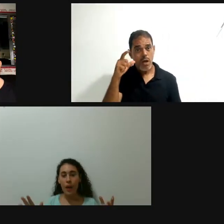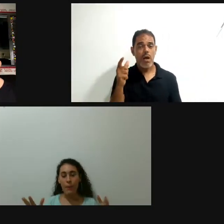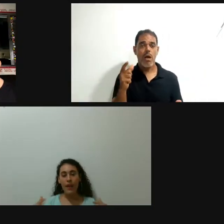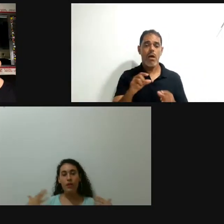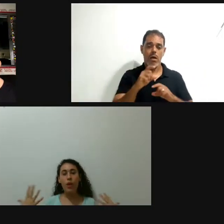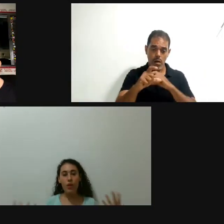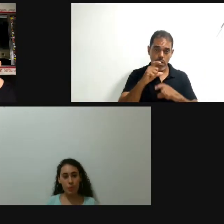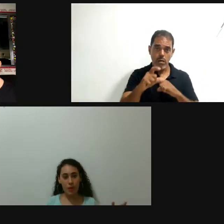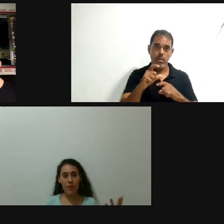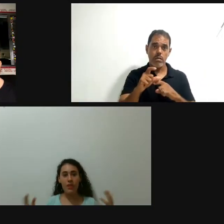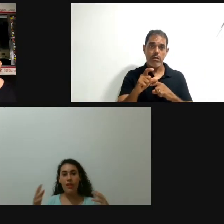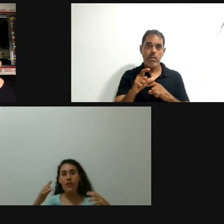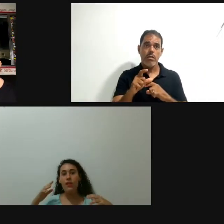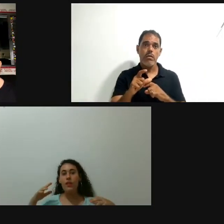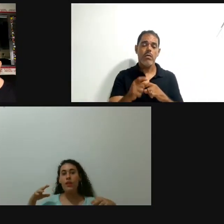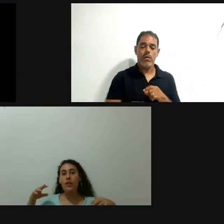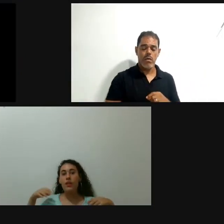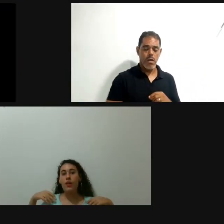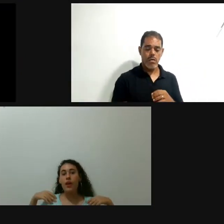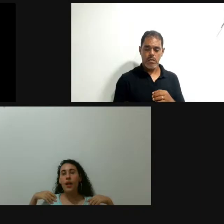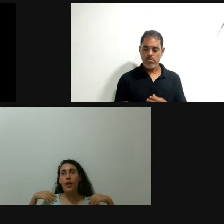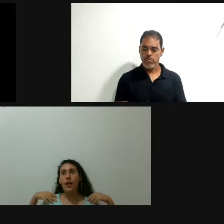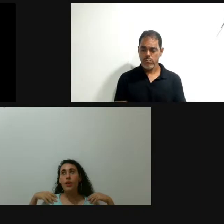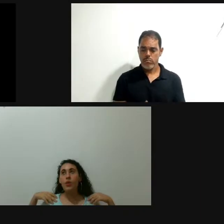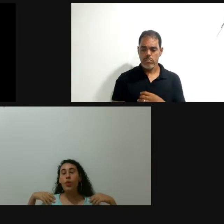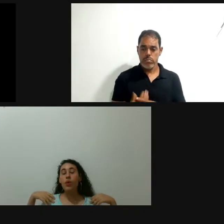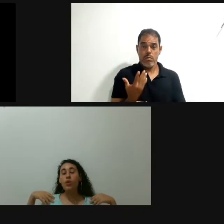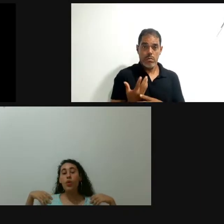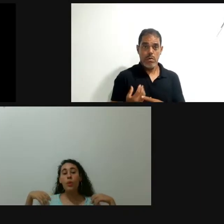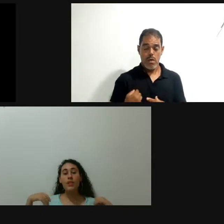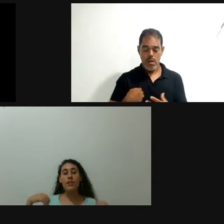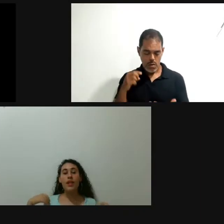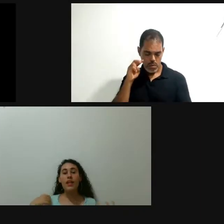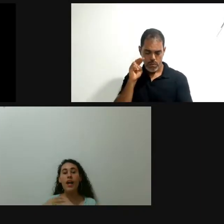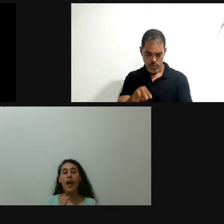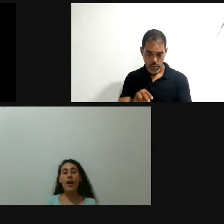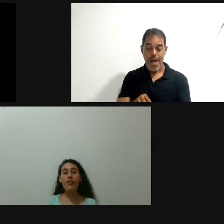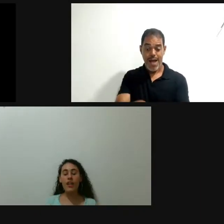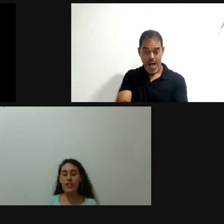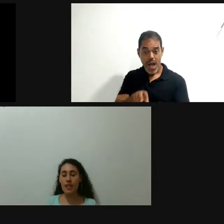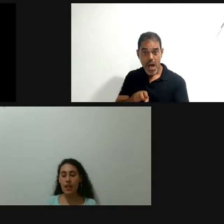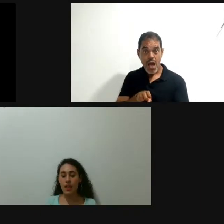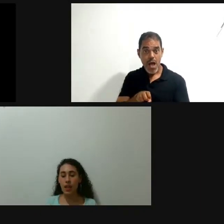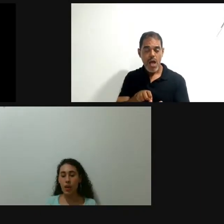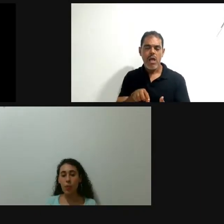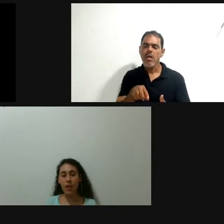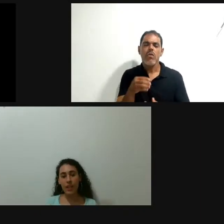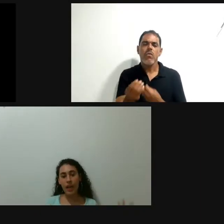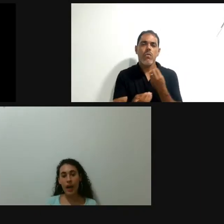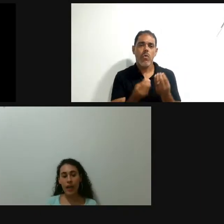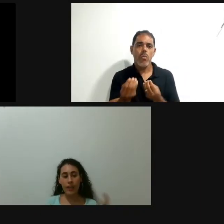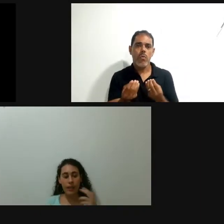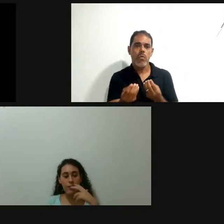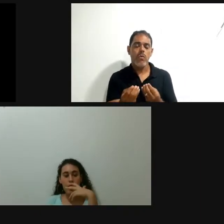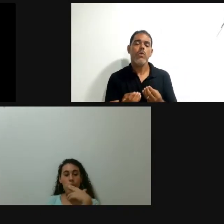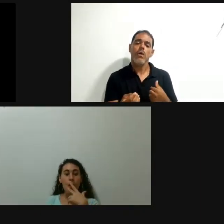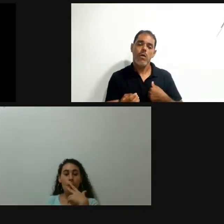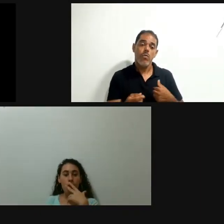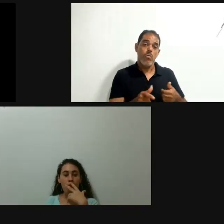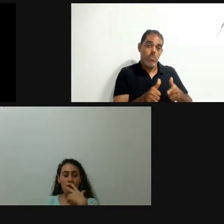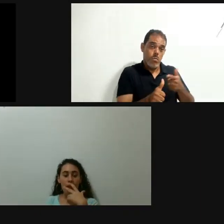um repertório para mim, né? Quando eu comecei a fazer o mangá da